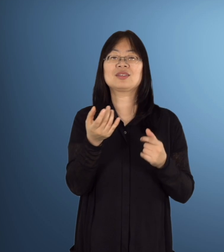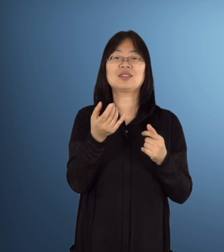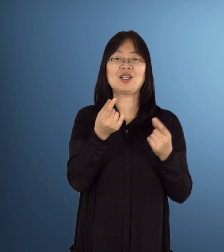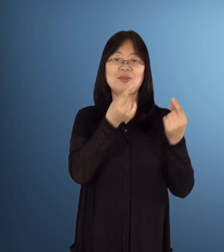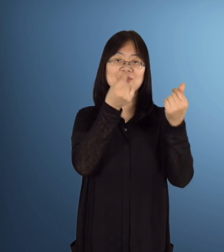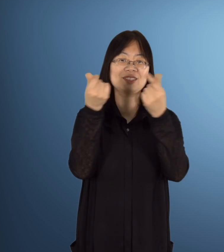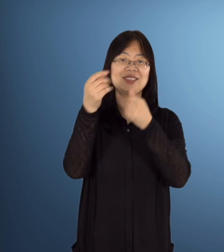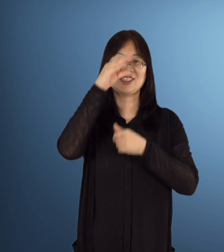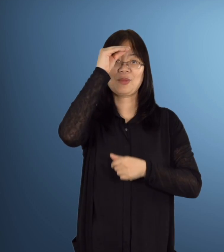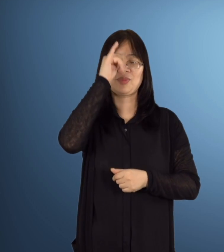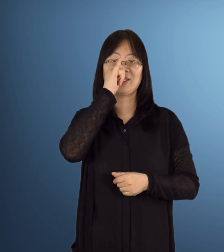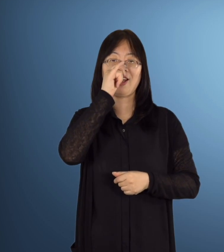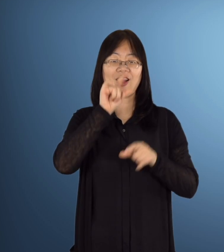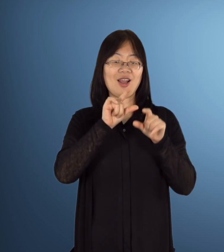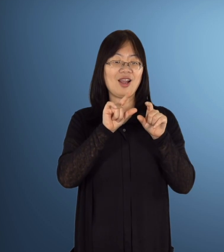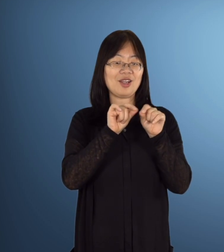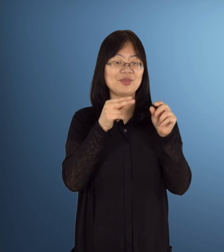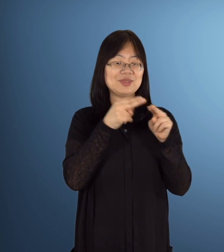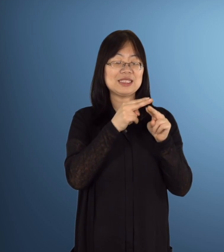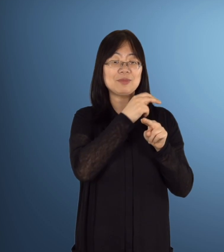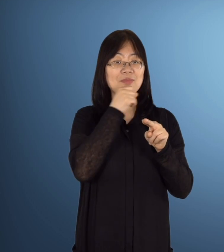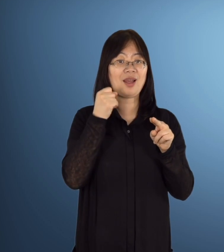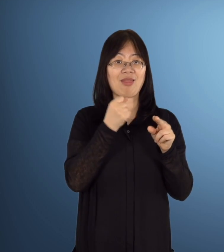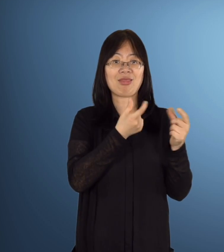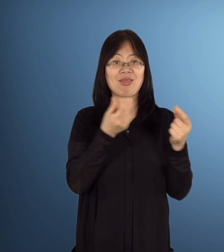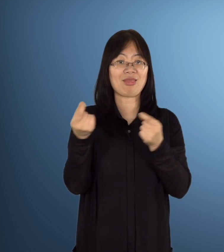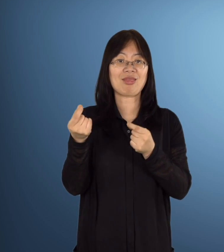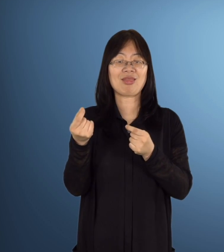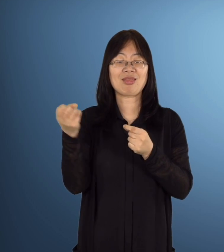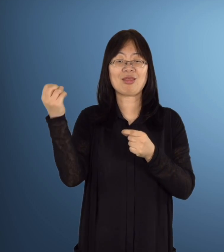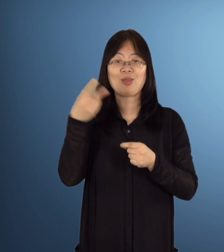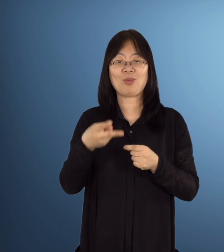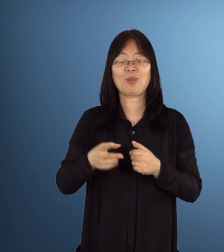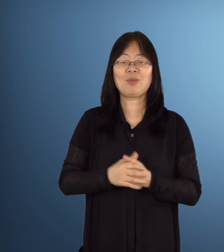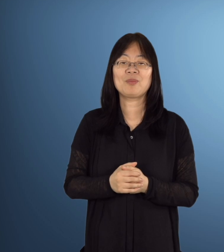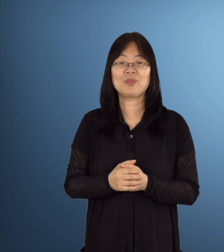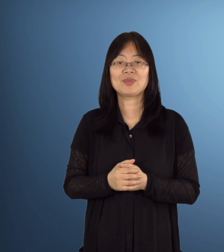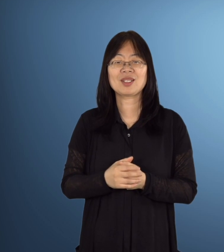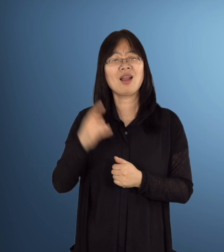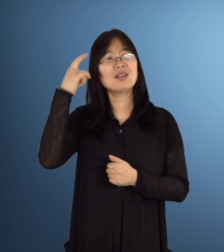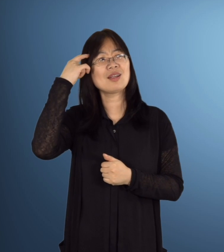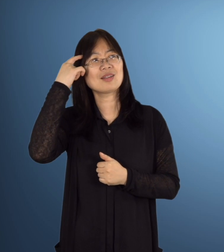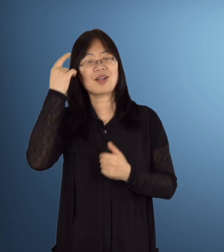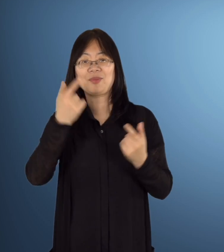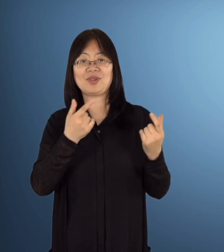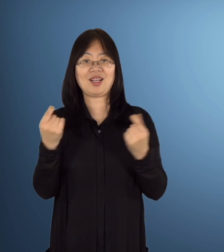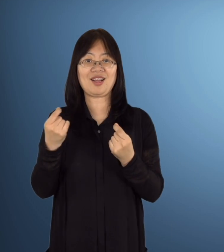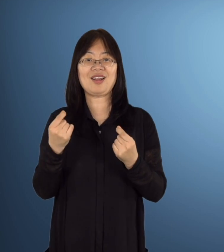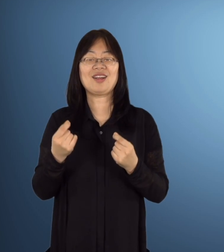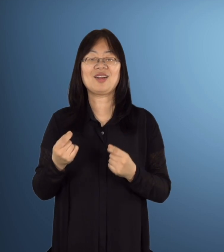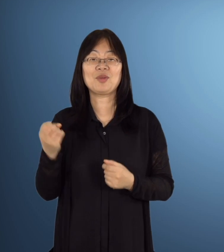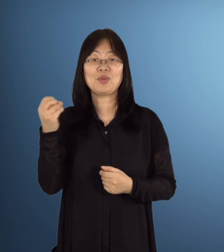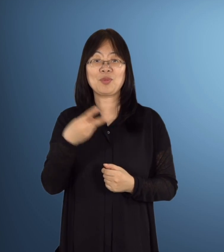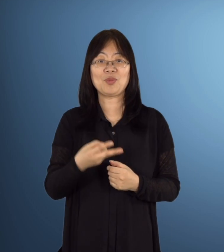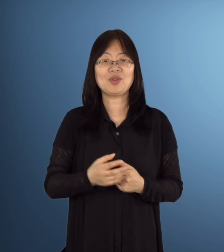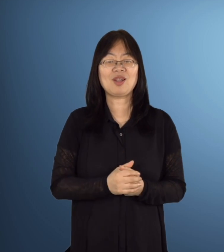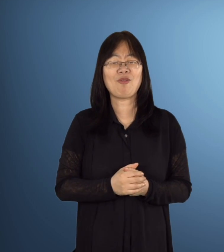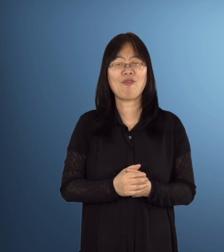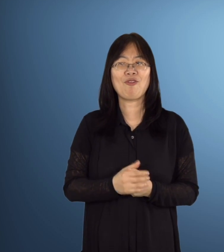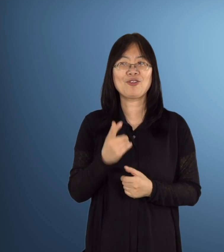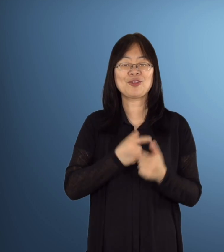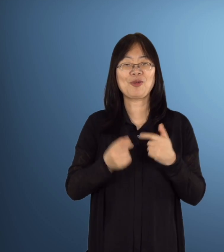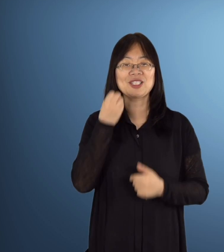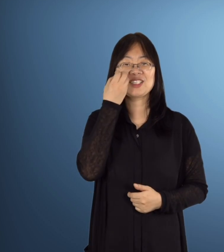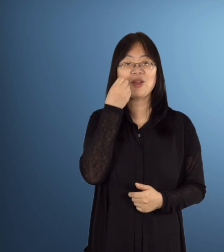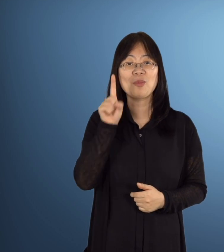같아져요. 음식 맛이 같아져요. 그리고 생각이 같아져요. 더 신기한